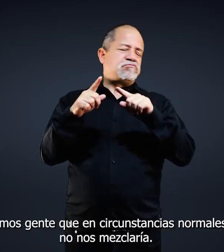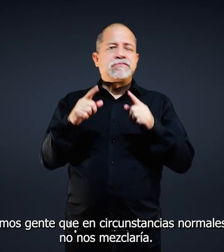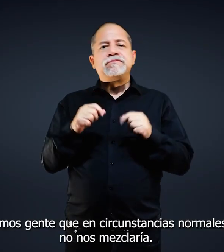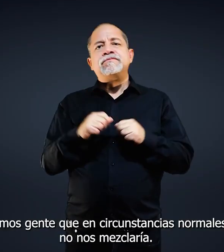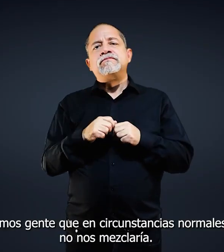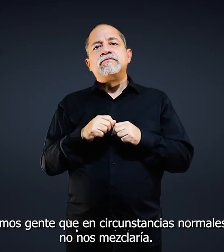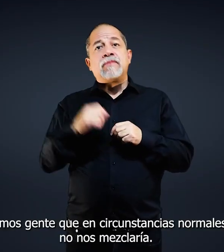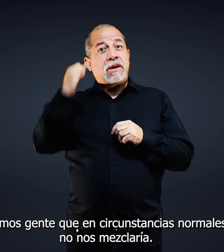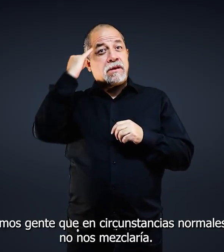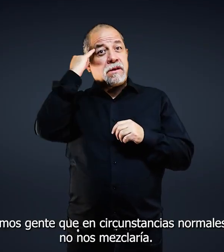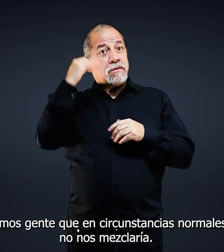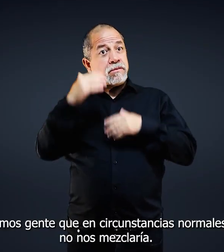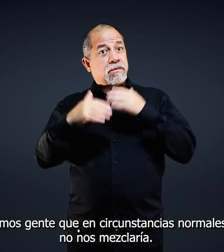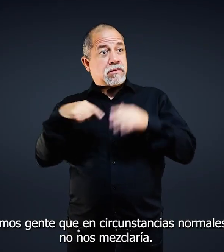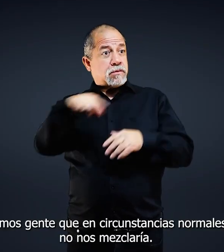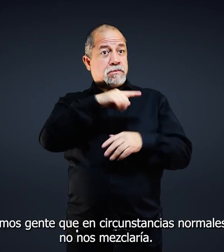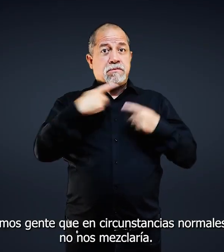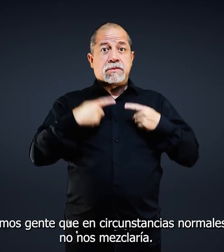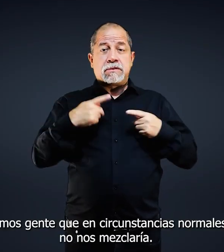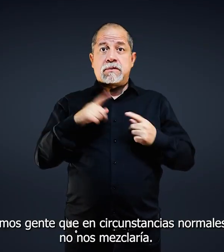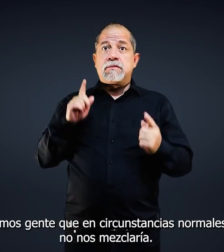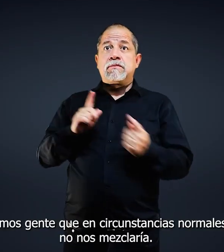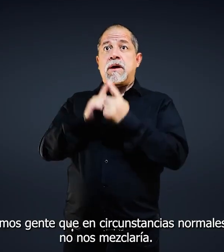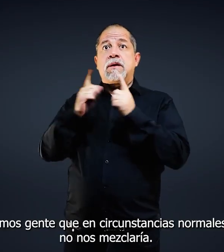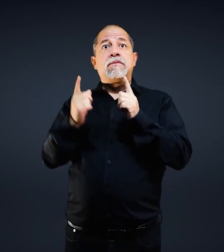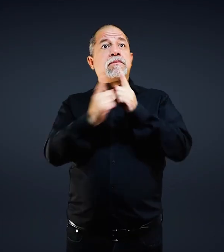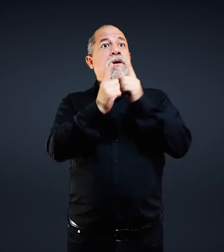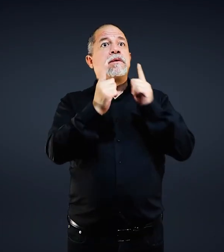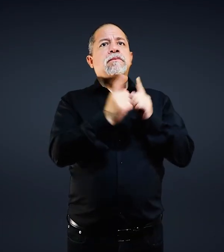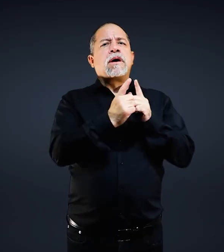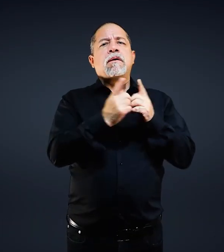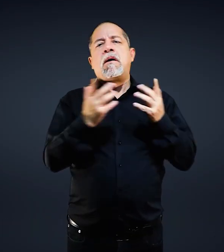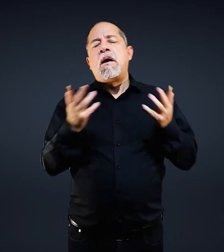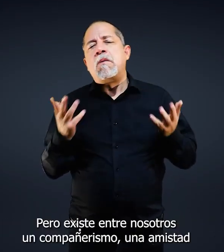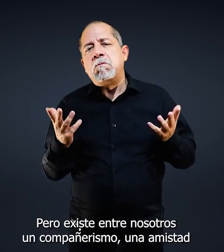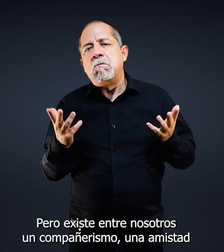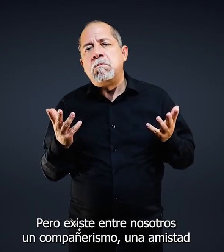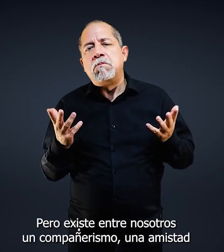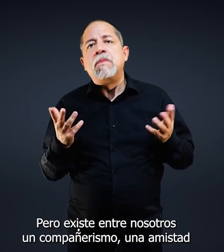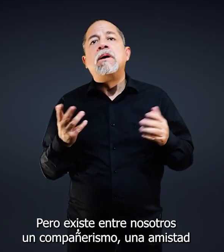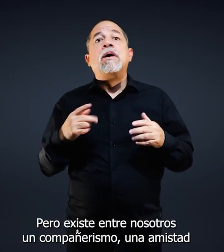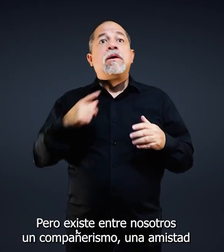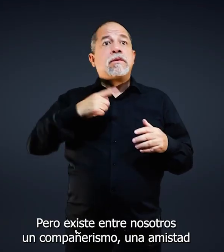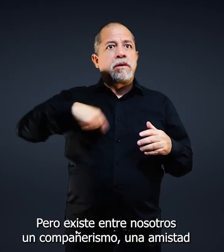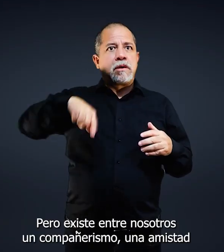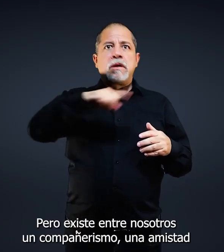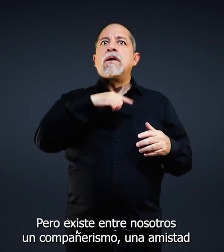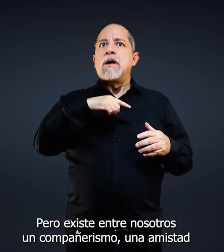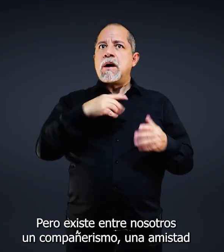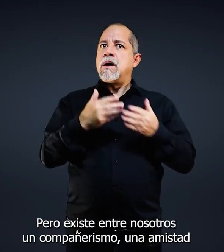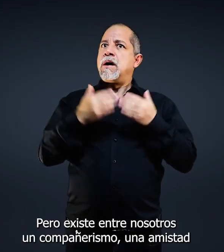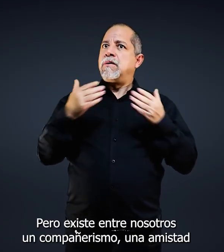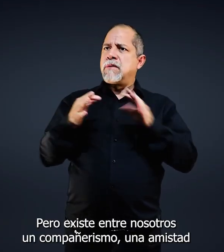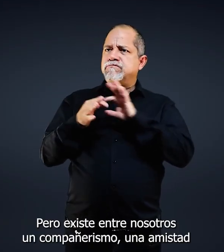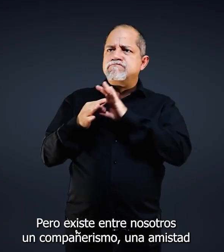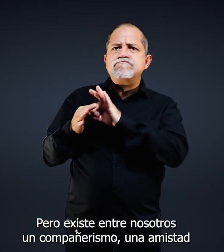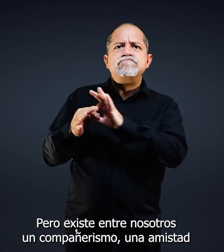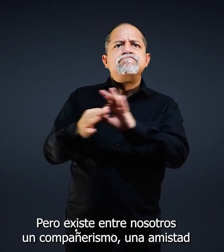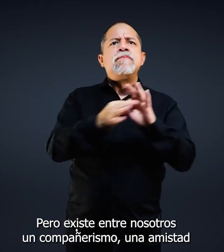Somos gente que en circunstancias normales no nos mezclaríamos, pero existe entre nosotros un compañerismo,